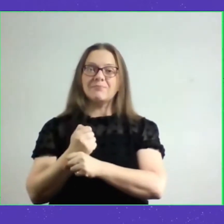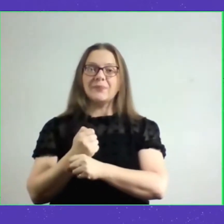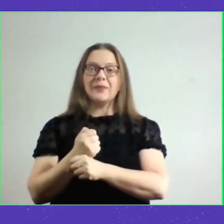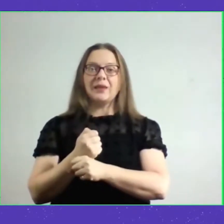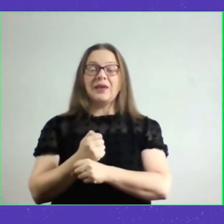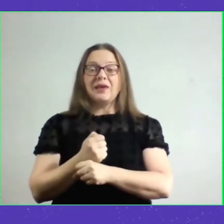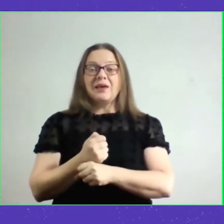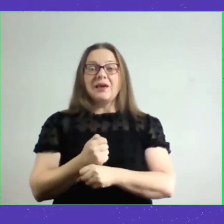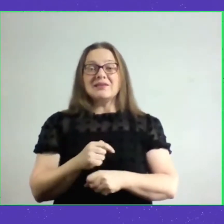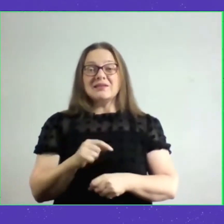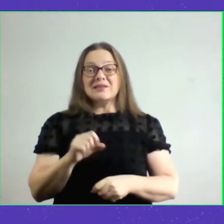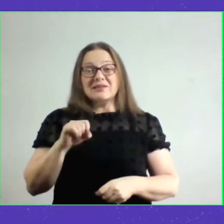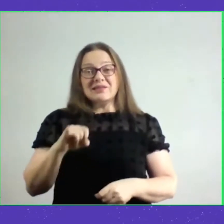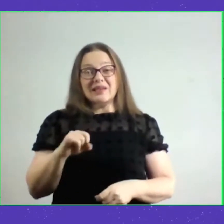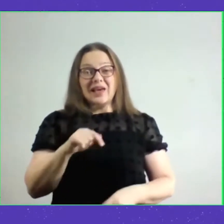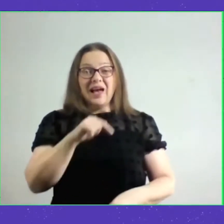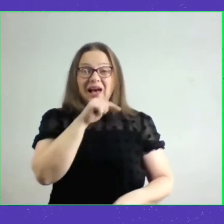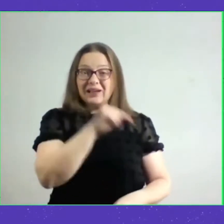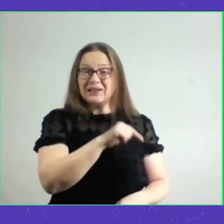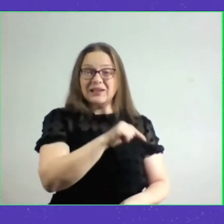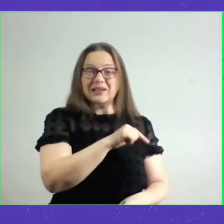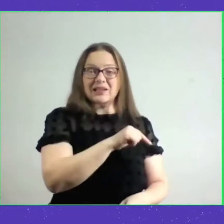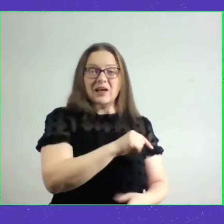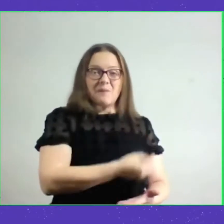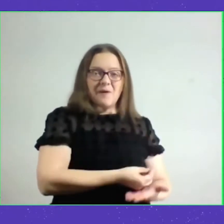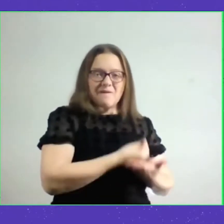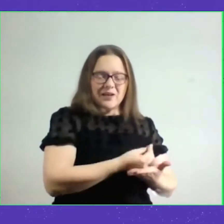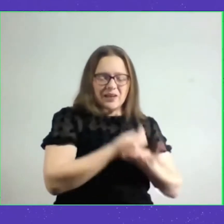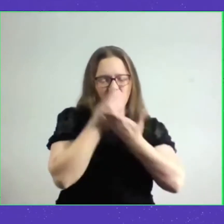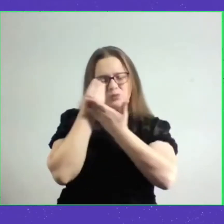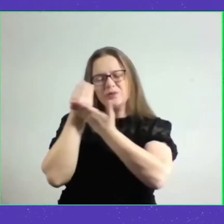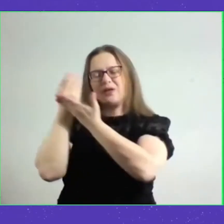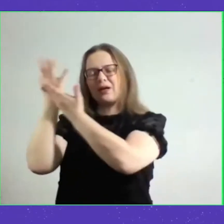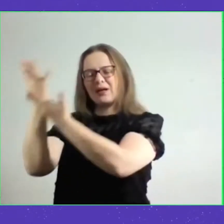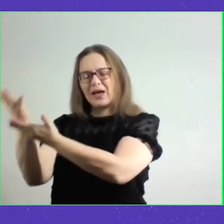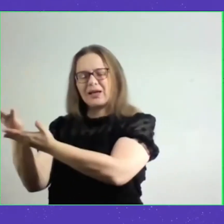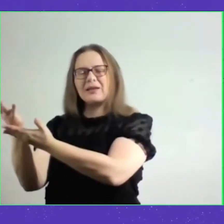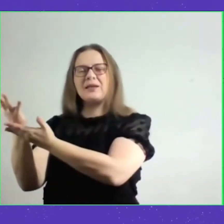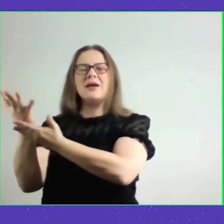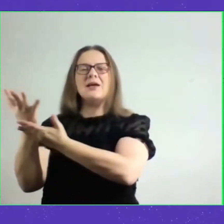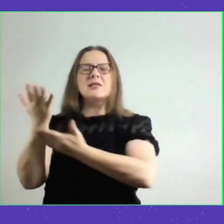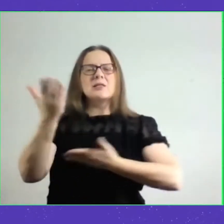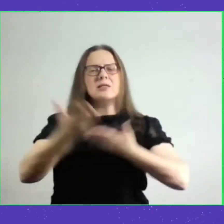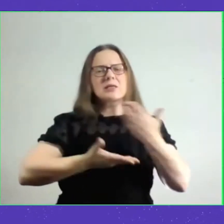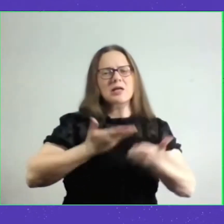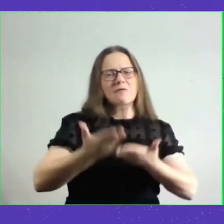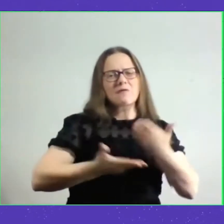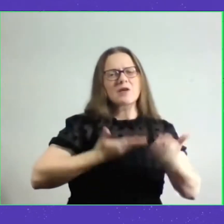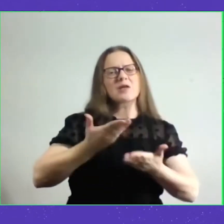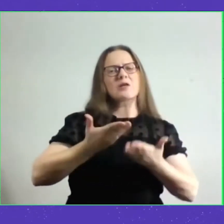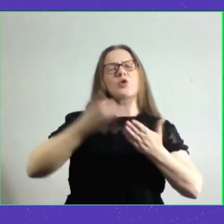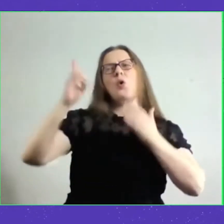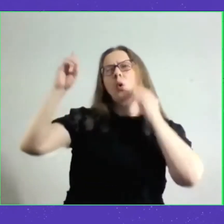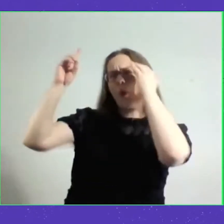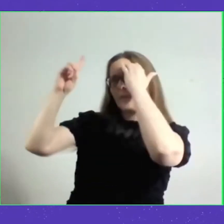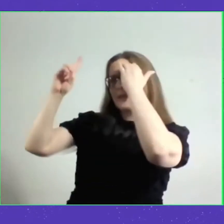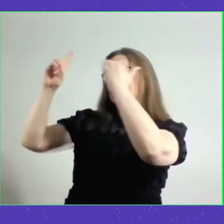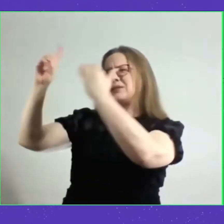se consagrando ao Senhor, se entregando para o Senhor, para que naquele dia você possa reinar com Ele. Eu pergunto